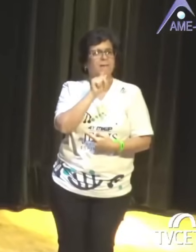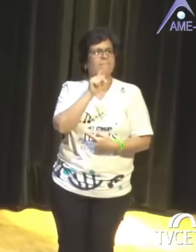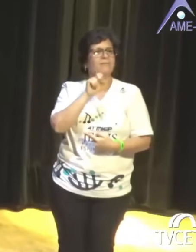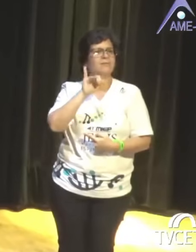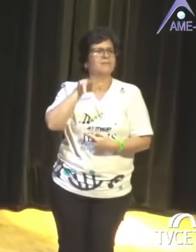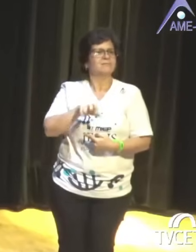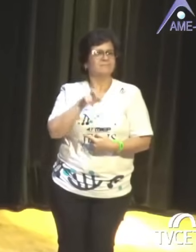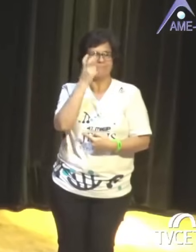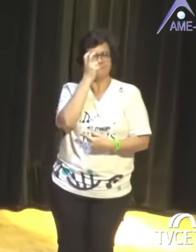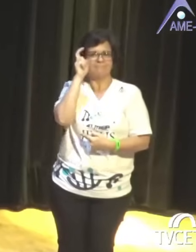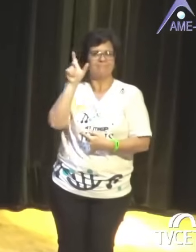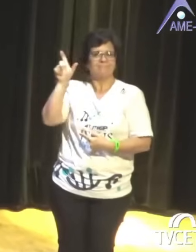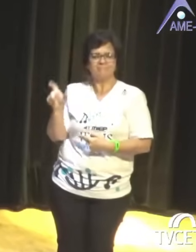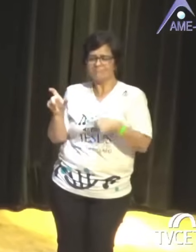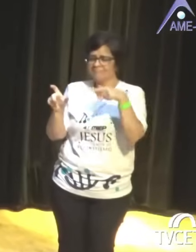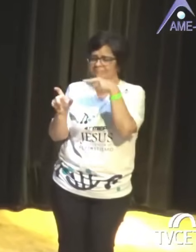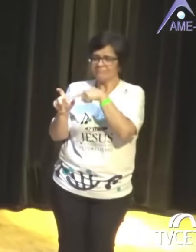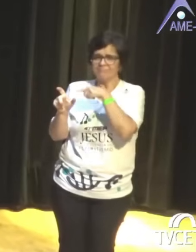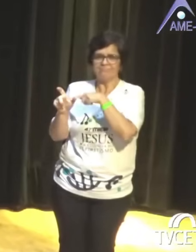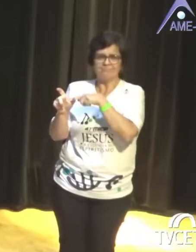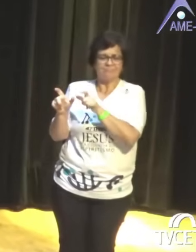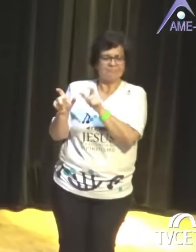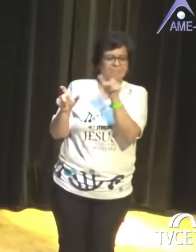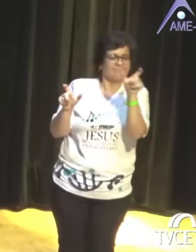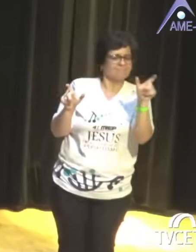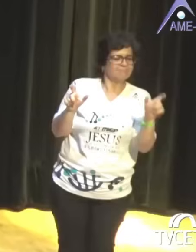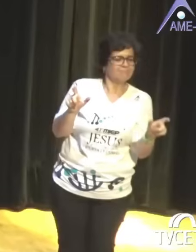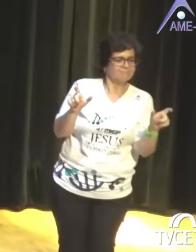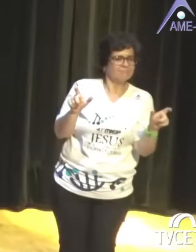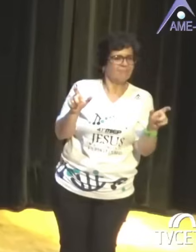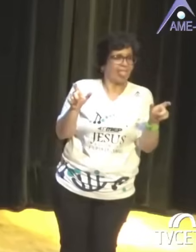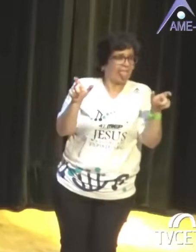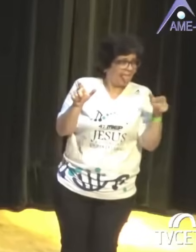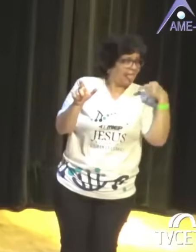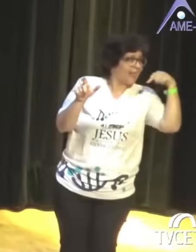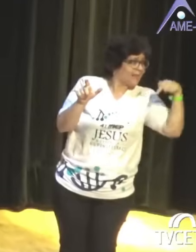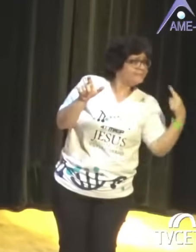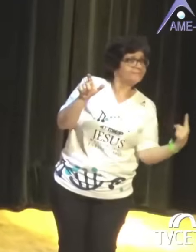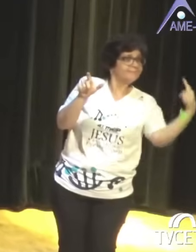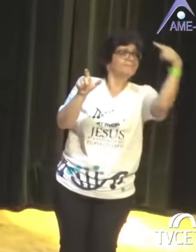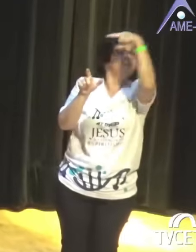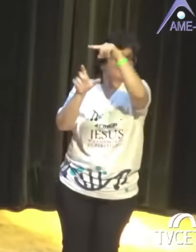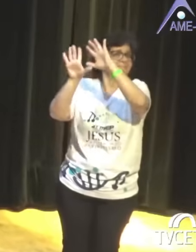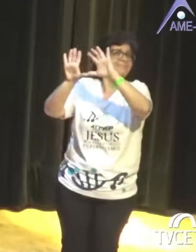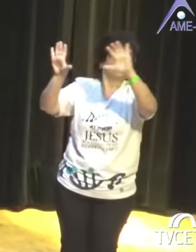sapiens ao lado de Einstein que ele foi pro